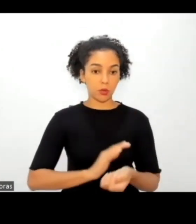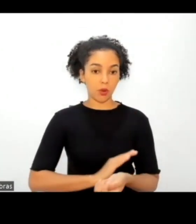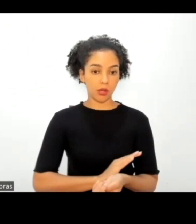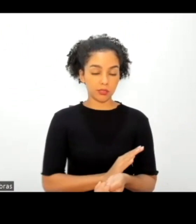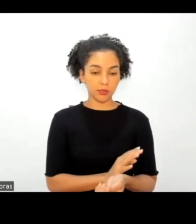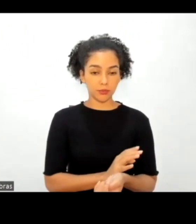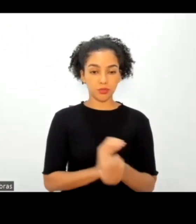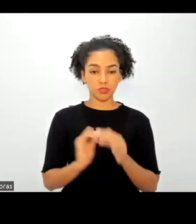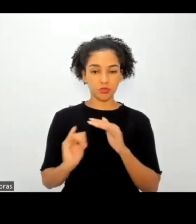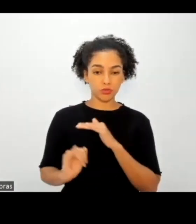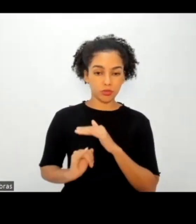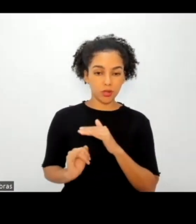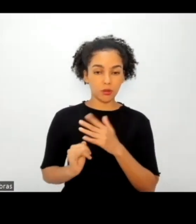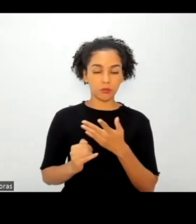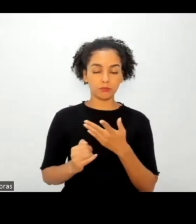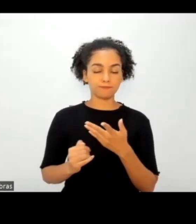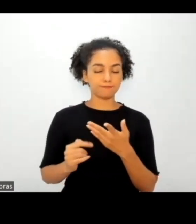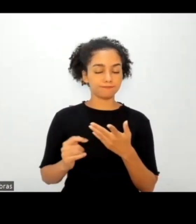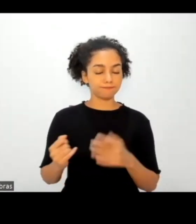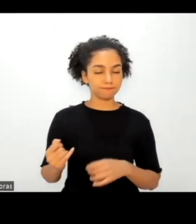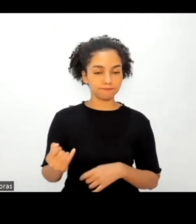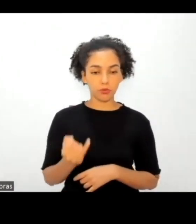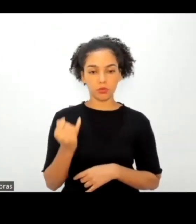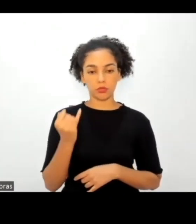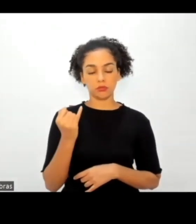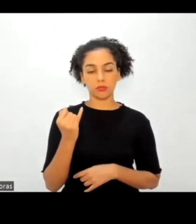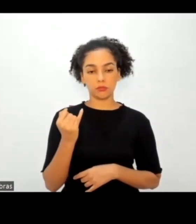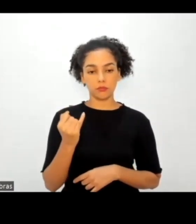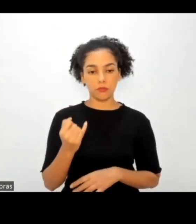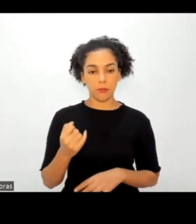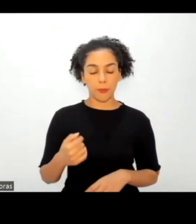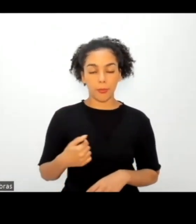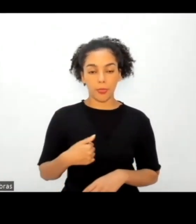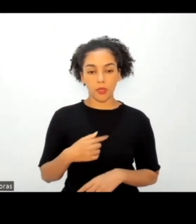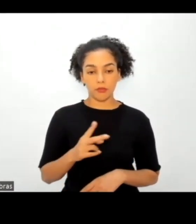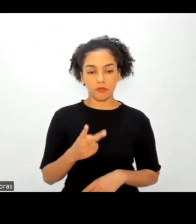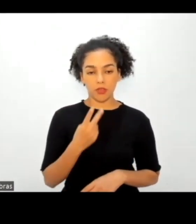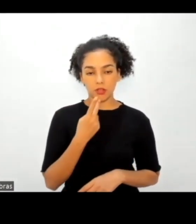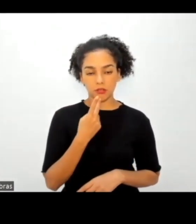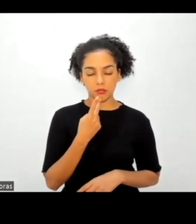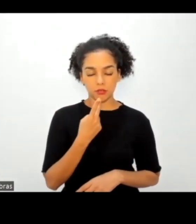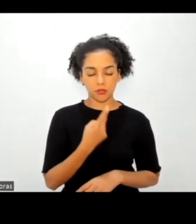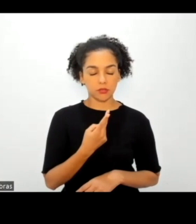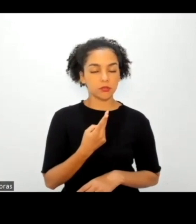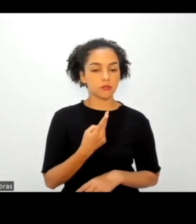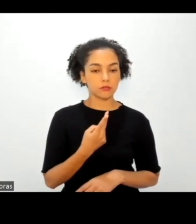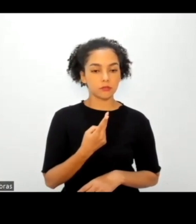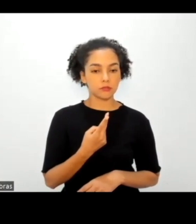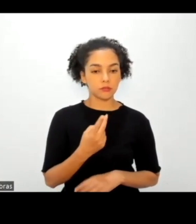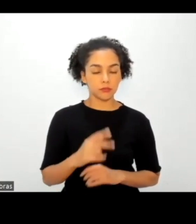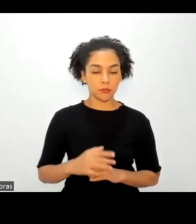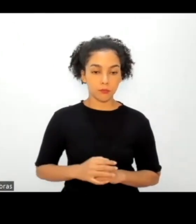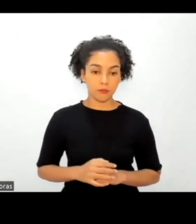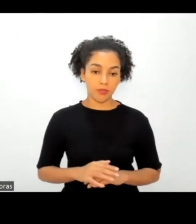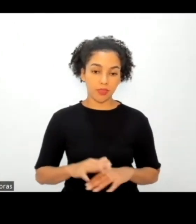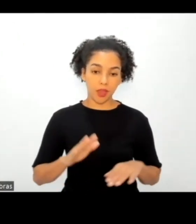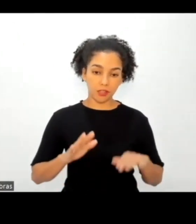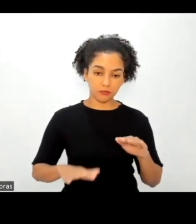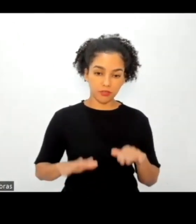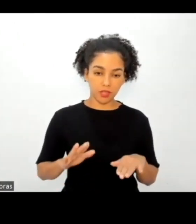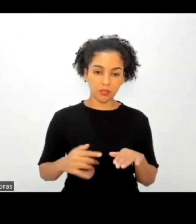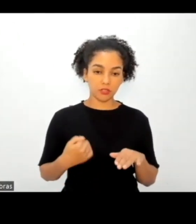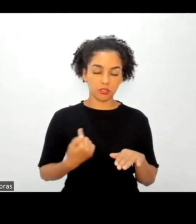institucional muito significativo, né? Eu sempre falo, né? Sempre a gente fala, né, com os estudantes de sala de aula, eu falo assim: às vezes a gente não